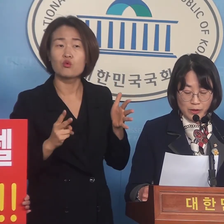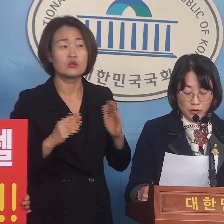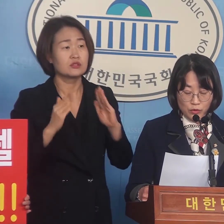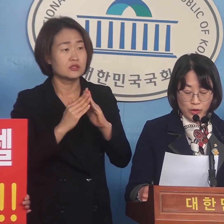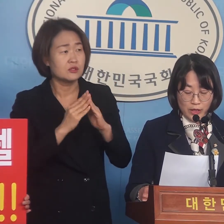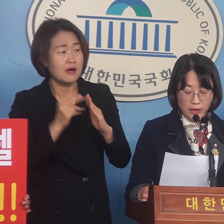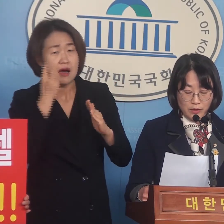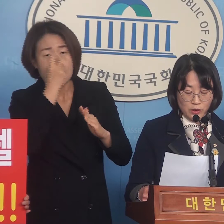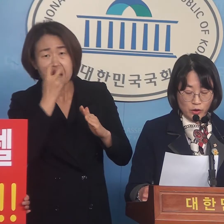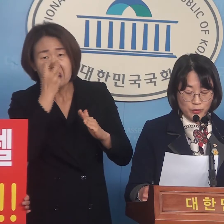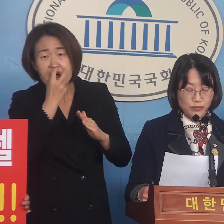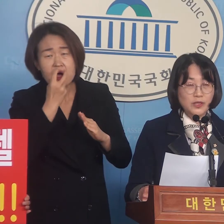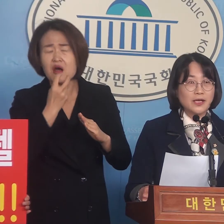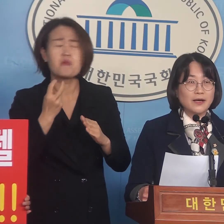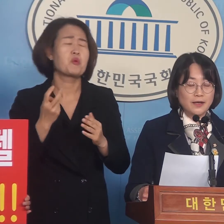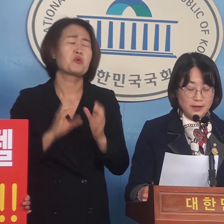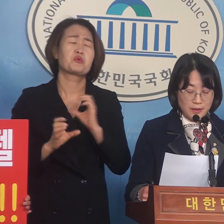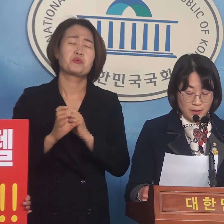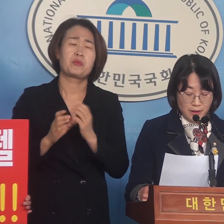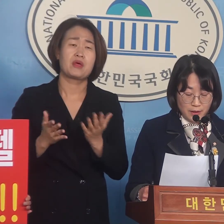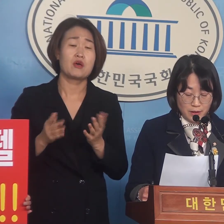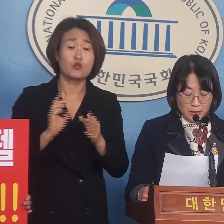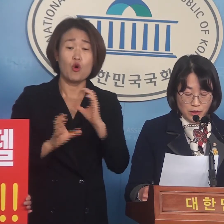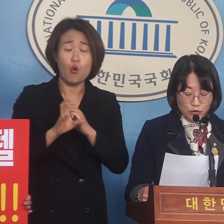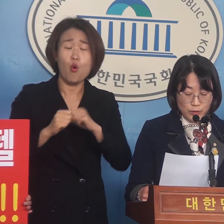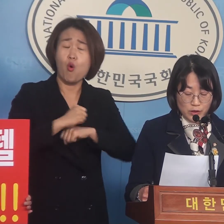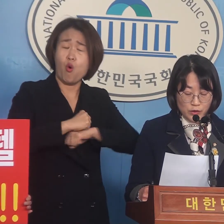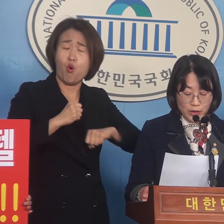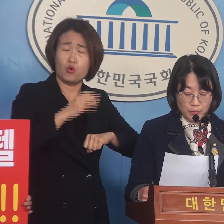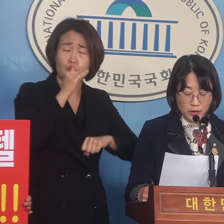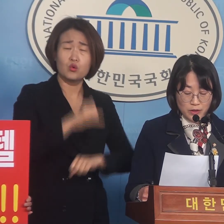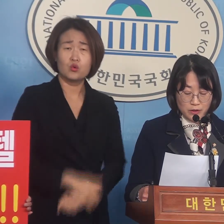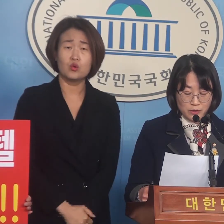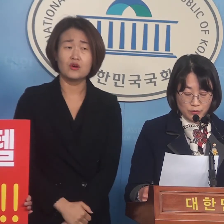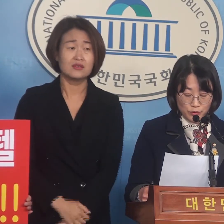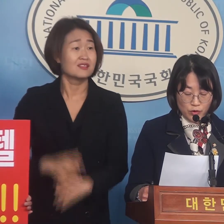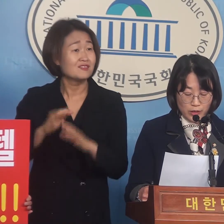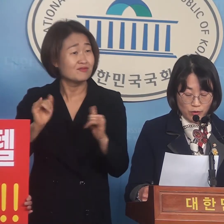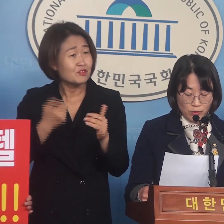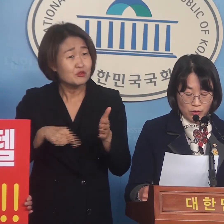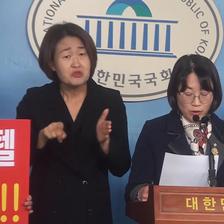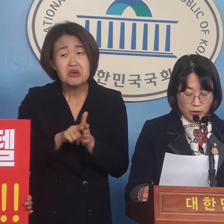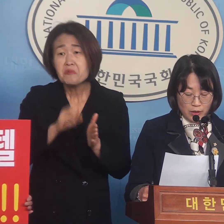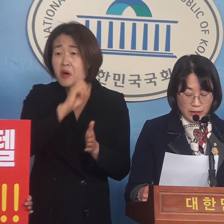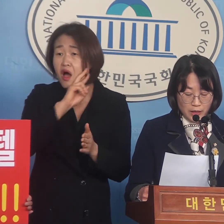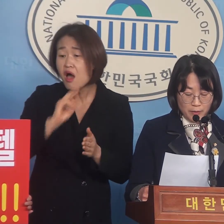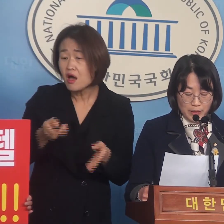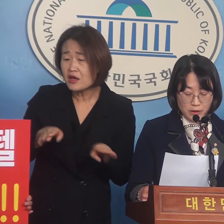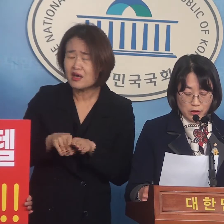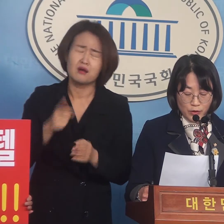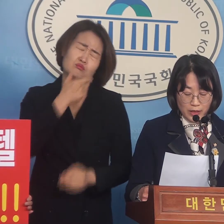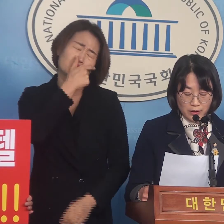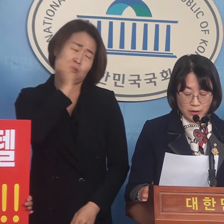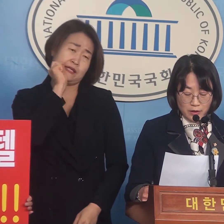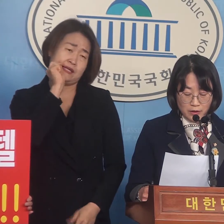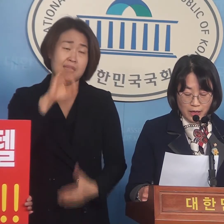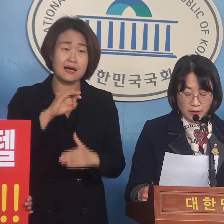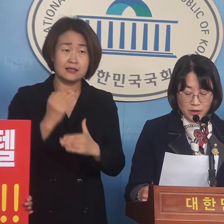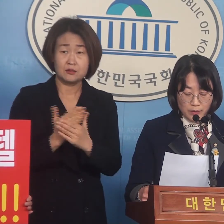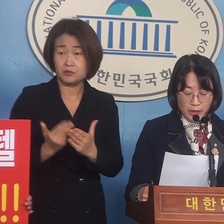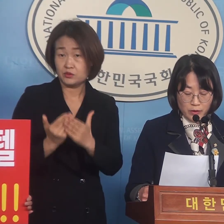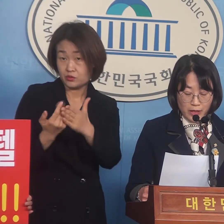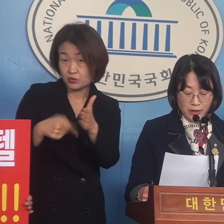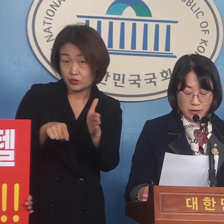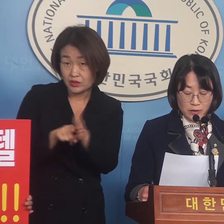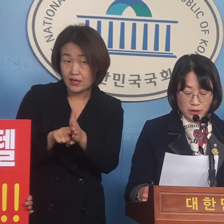주택 과밀 정도가 더 높습니다. 지역 주민들을 위한 편의시설은 부족하고 안양의 발전을 위한